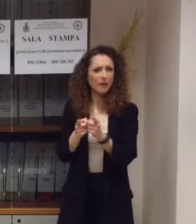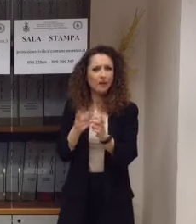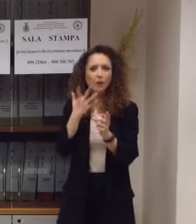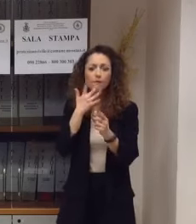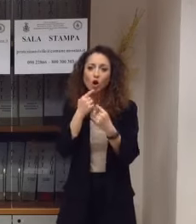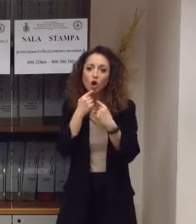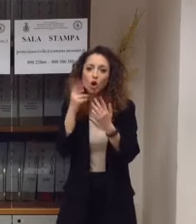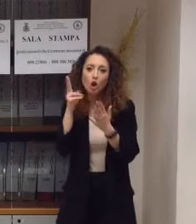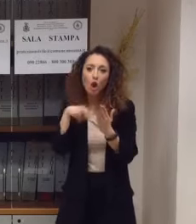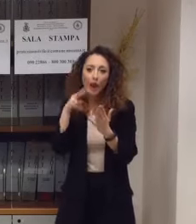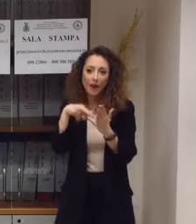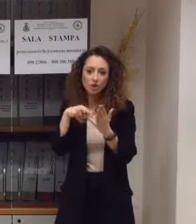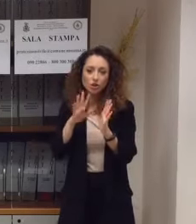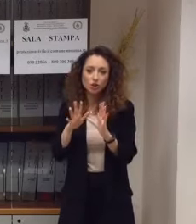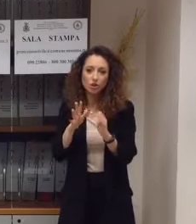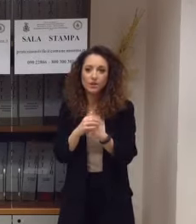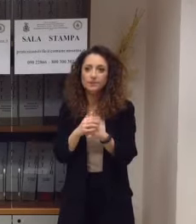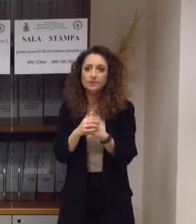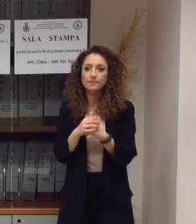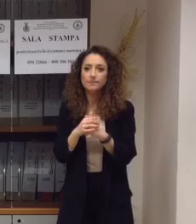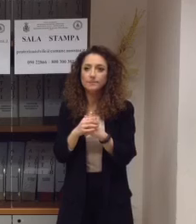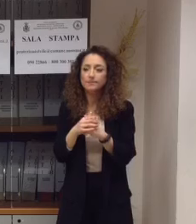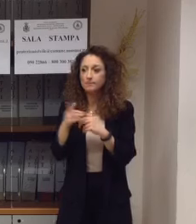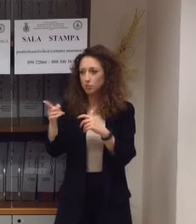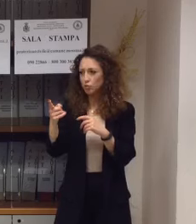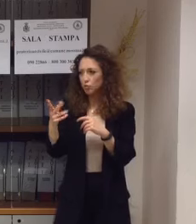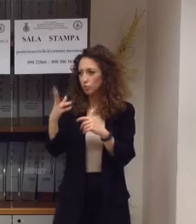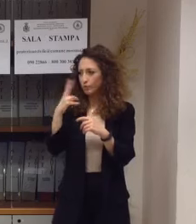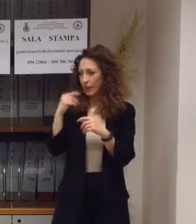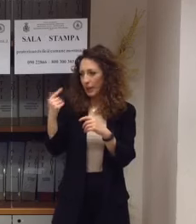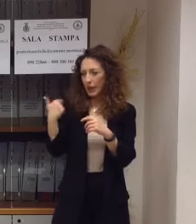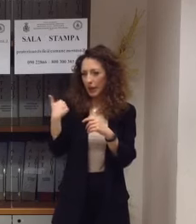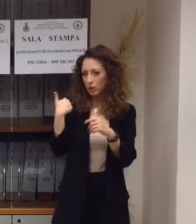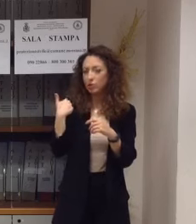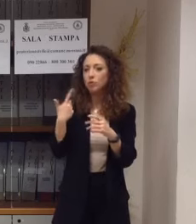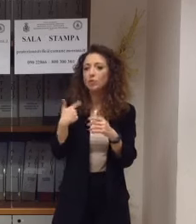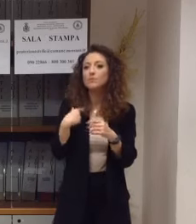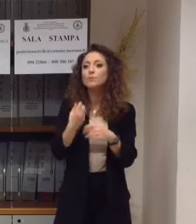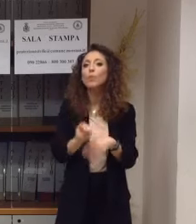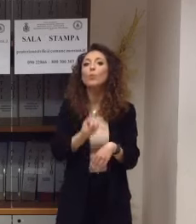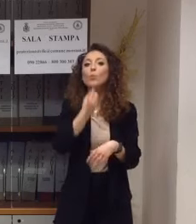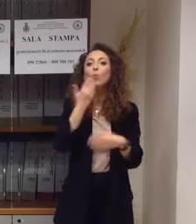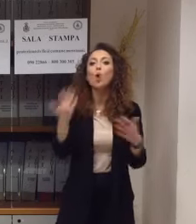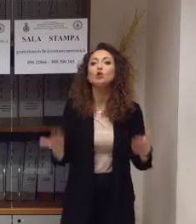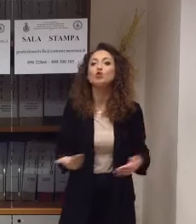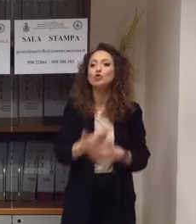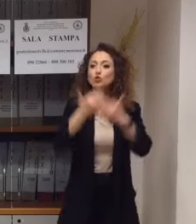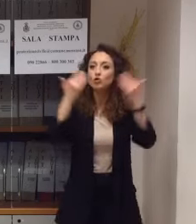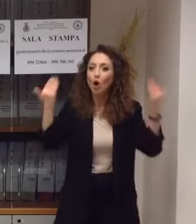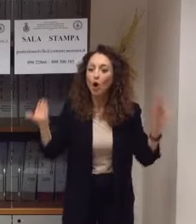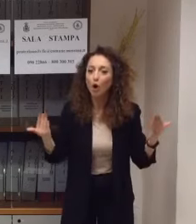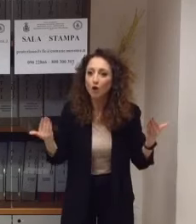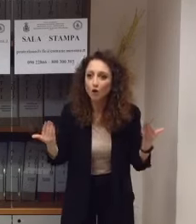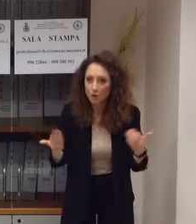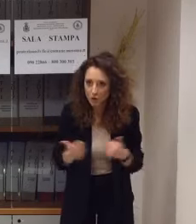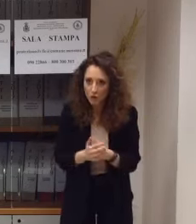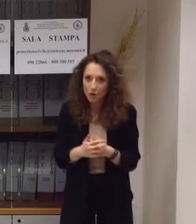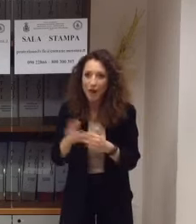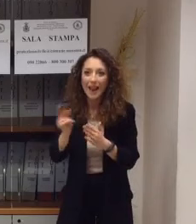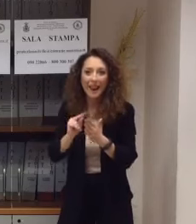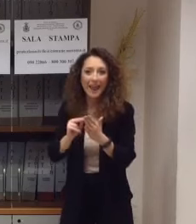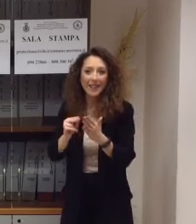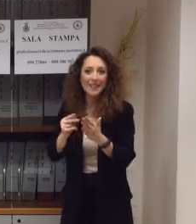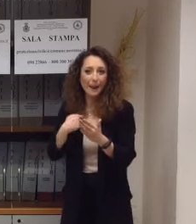leggere perché rientra esattamente in quella casistica che tu ora mi hai sottoposto. Buongiorno, è una lettera scritta